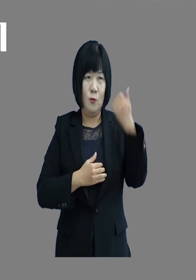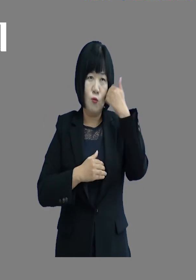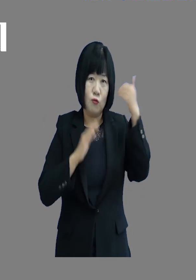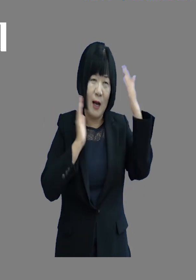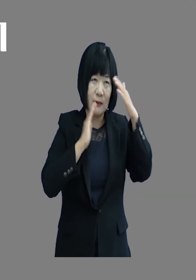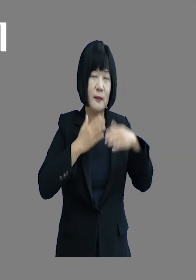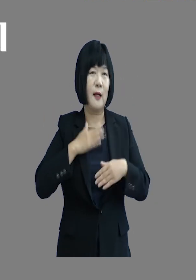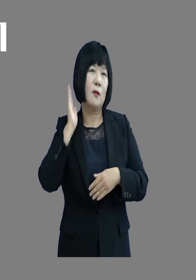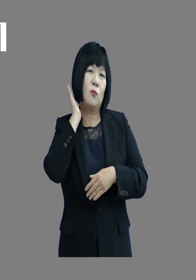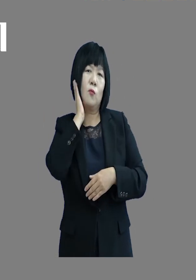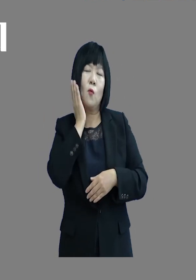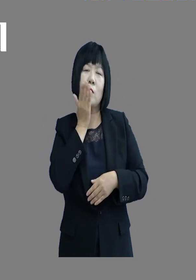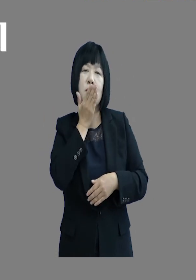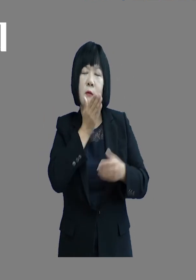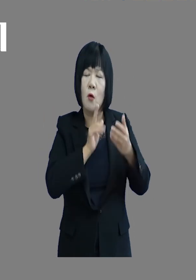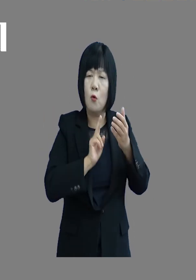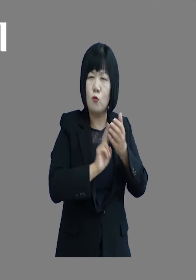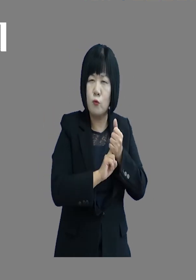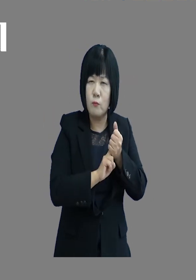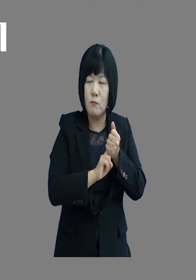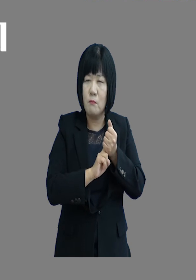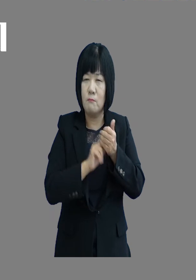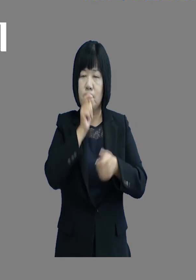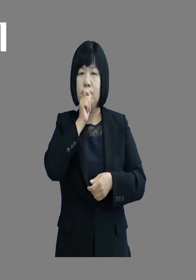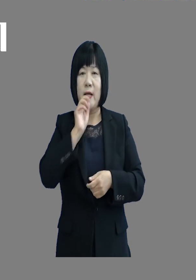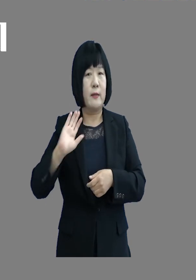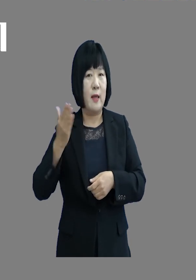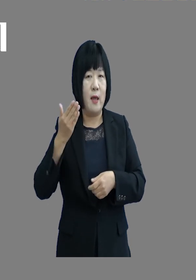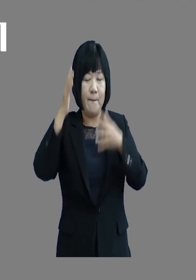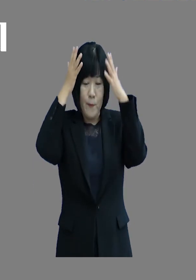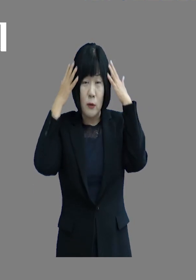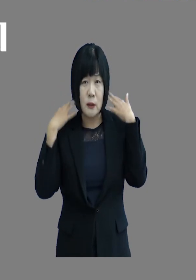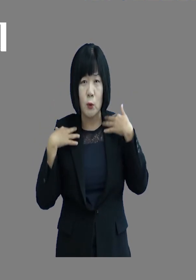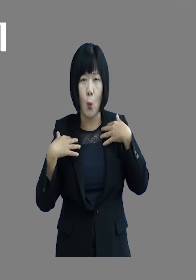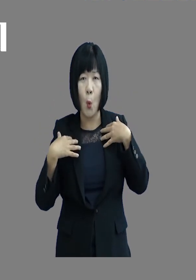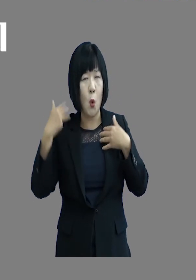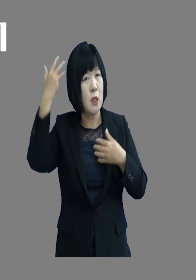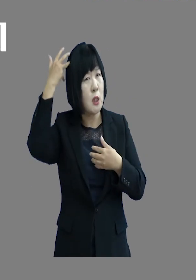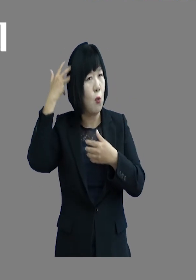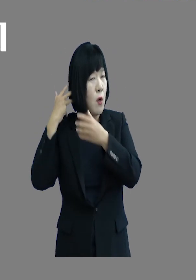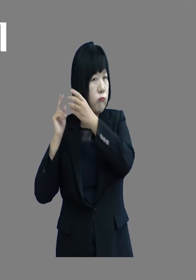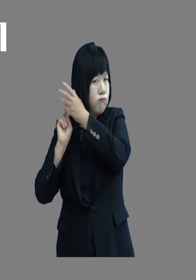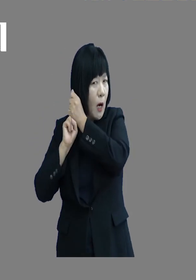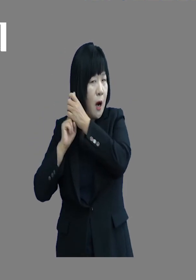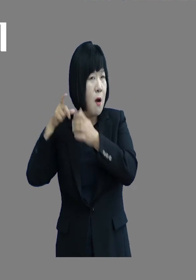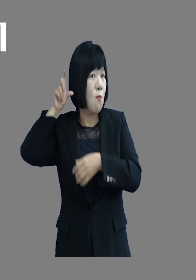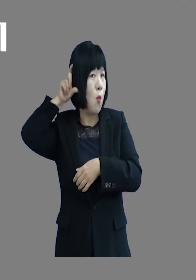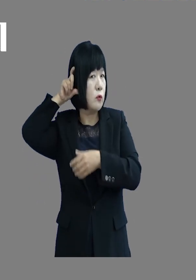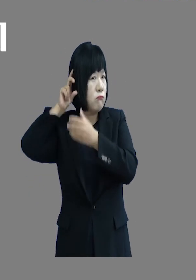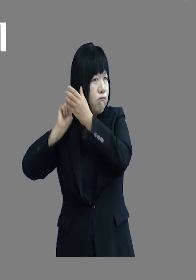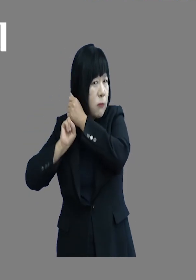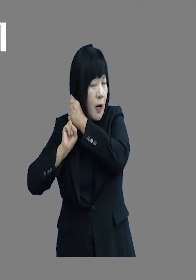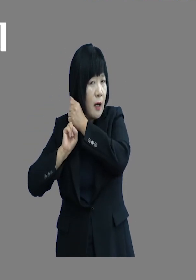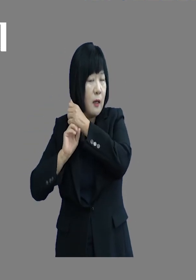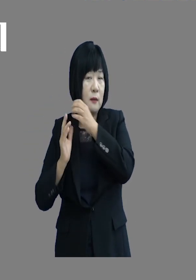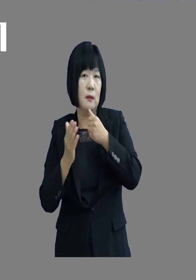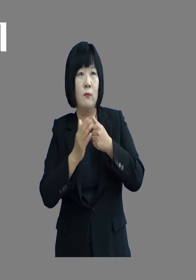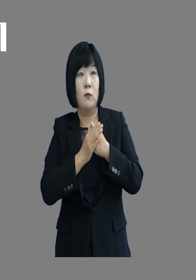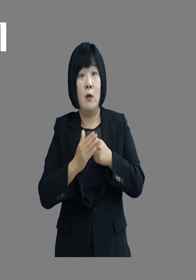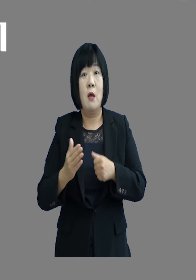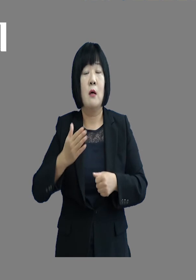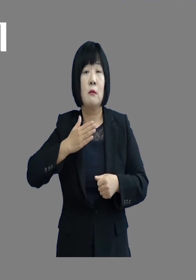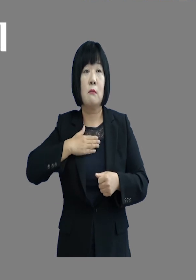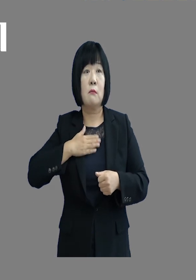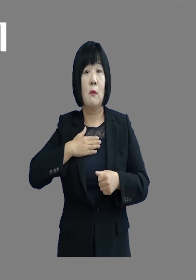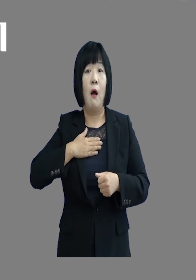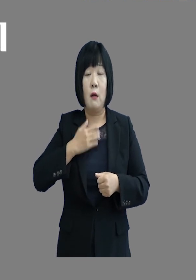농인인 거 절대 숨겨야 돼. 머리 다 이렇게 기르고 인공하고 숨기고 보청기 숨기고, 그러니까 이런 환경에서 자란 아이들이 나라는 존재를